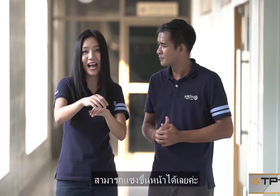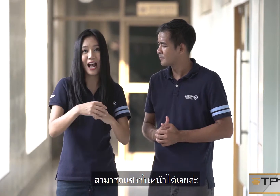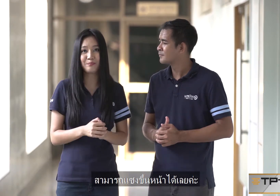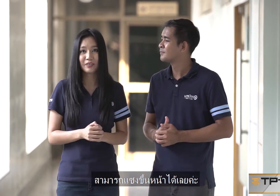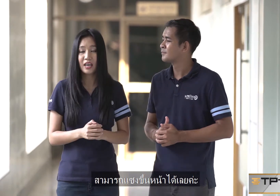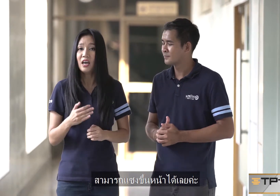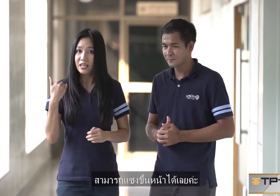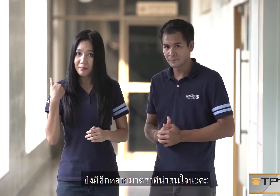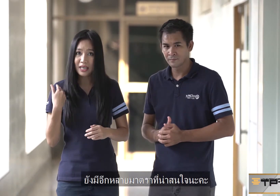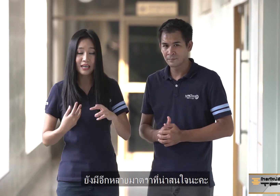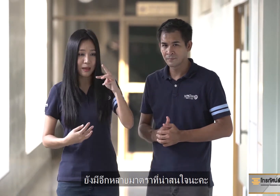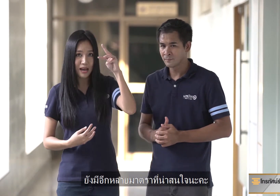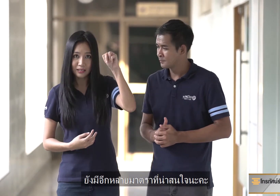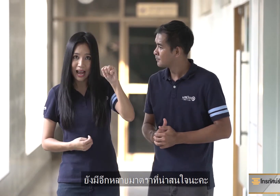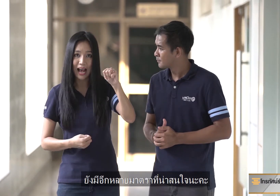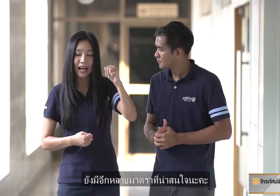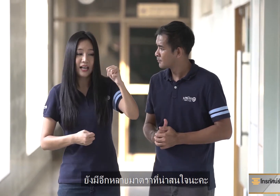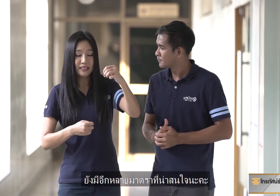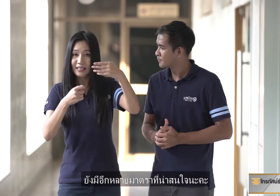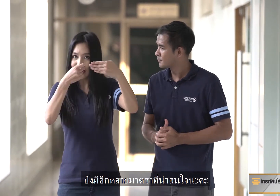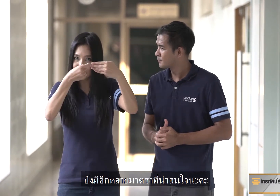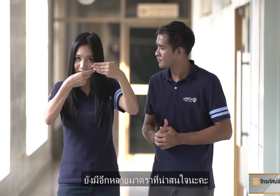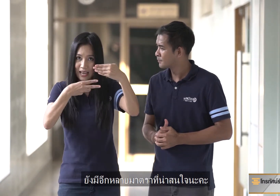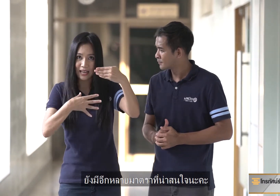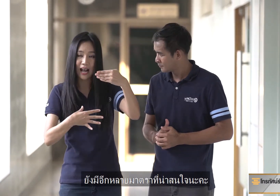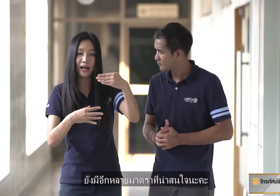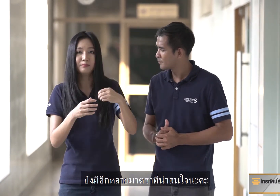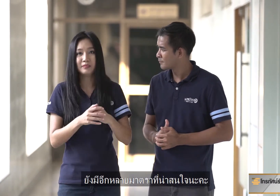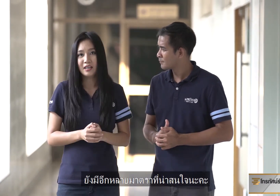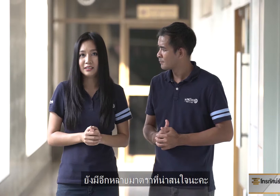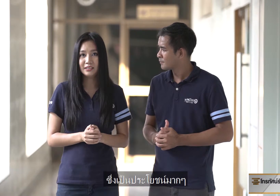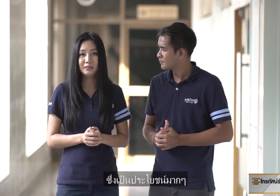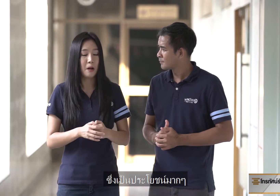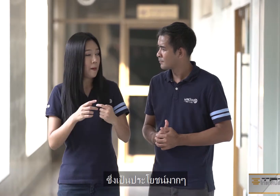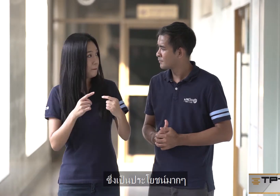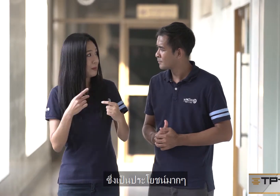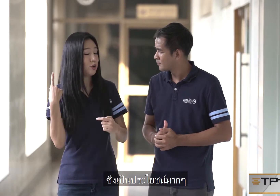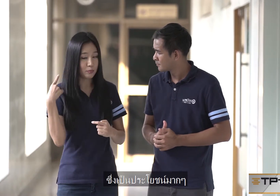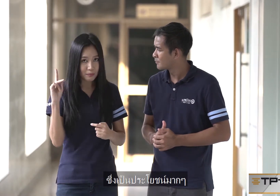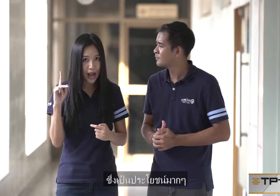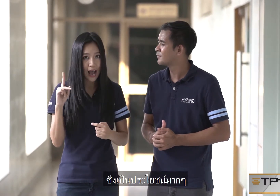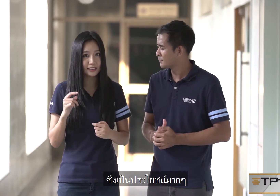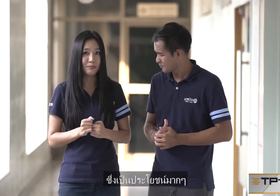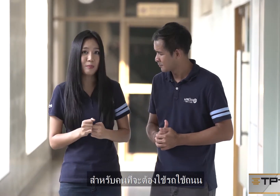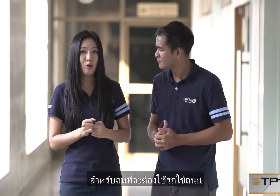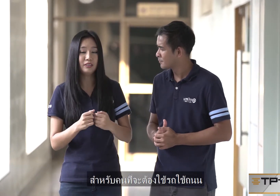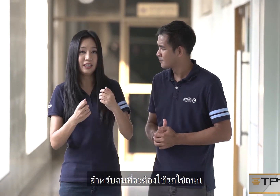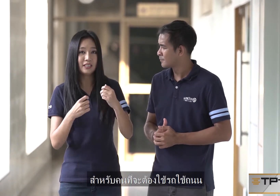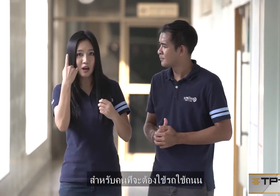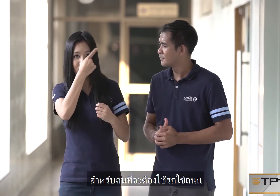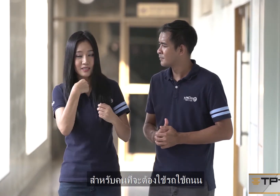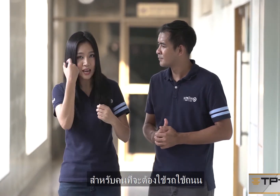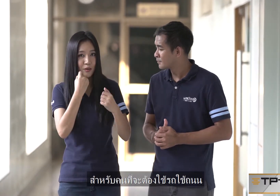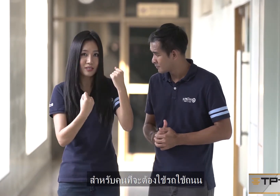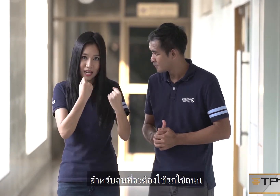หน้าได้เลยค่ะยังมีอีกหลายมาตราที่น่าสนใจนะคะซึ่งเป็นประโยชน์มากๆสำหรับคน